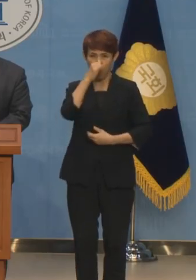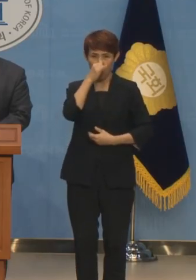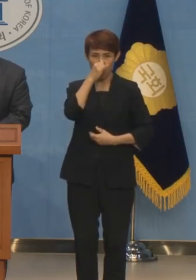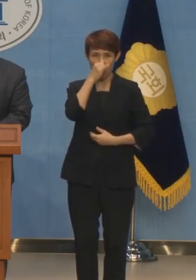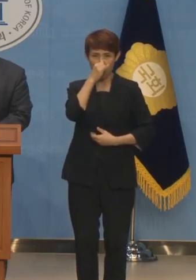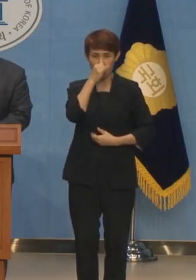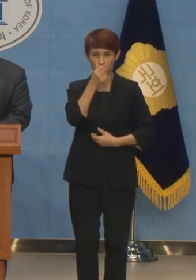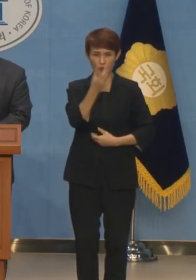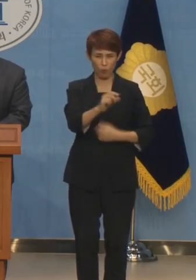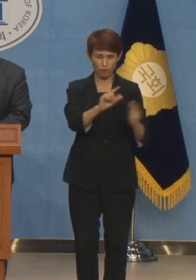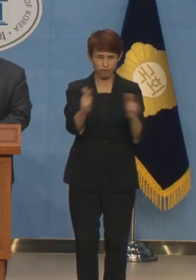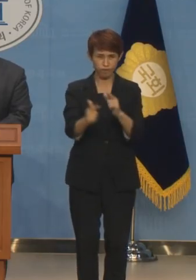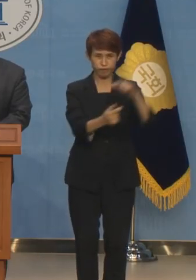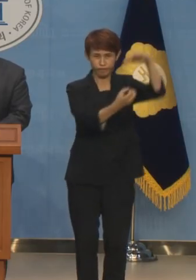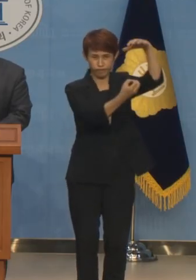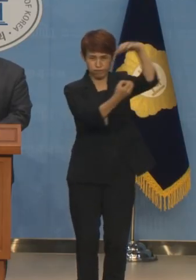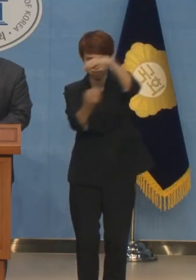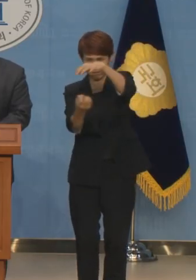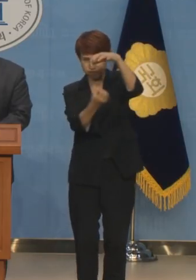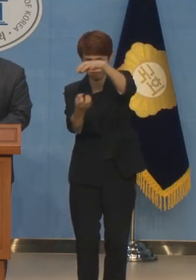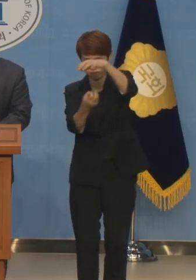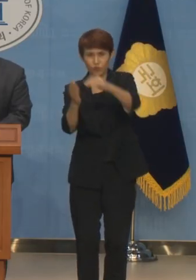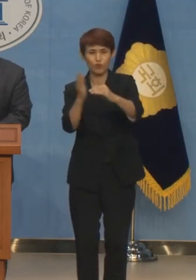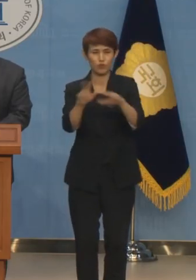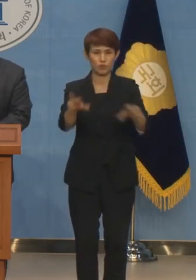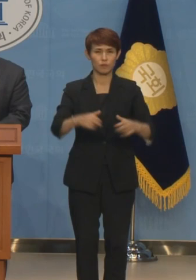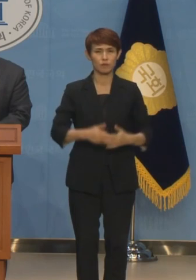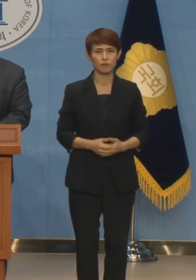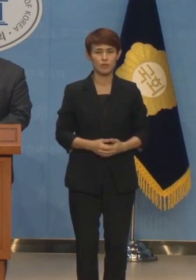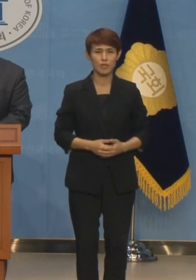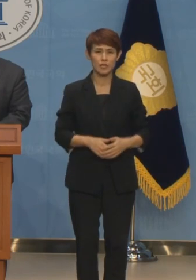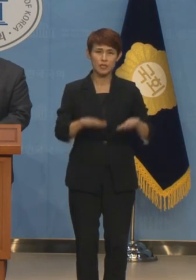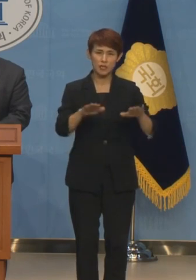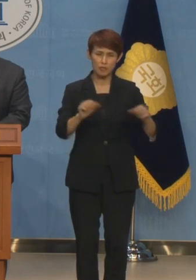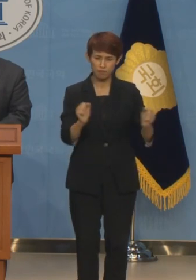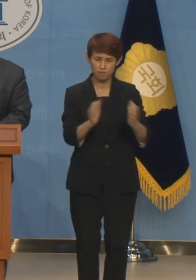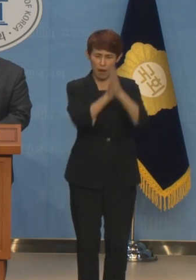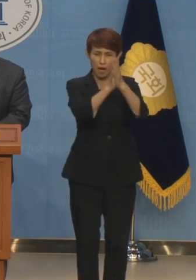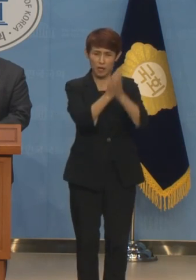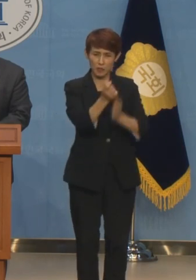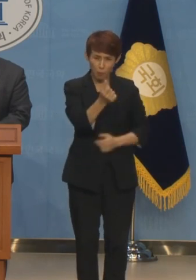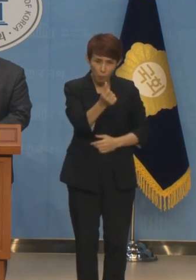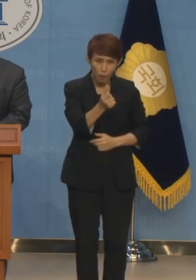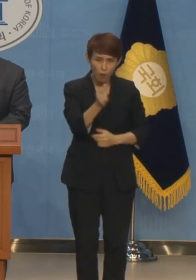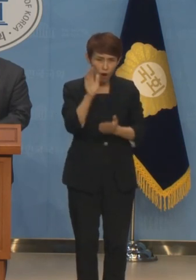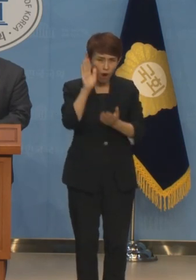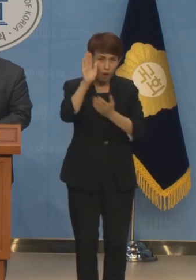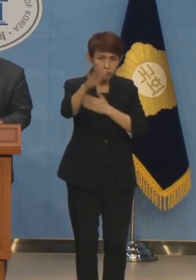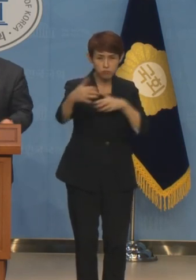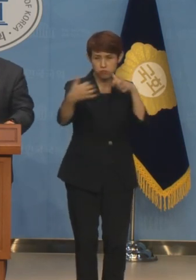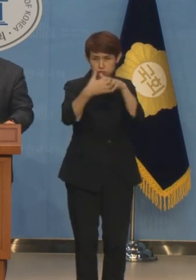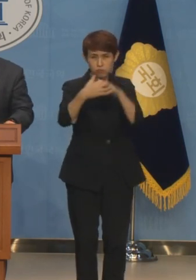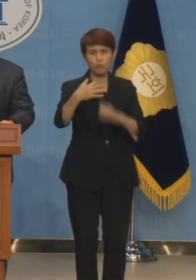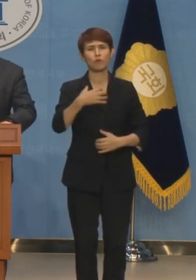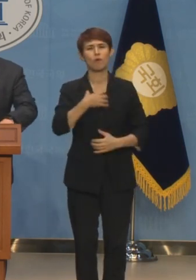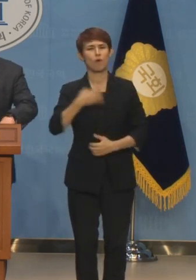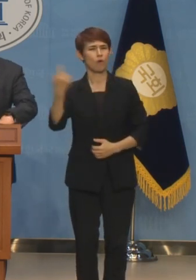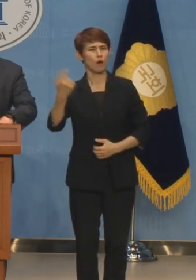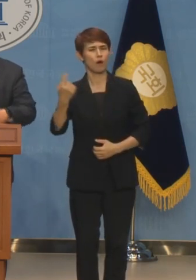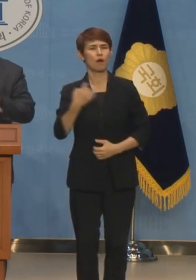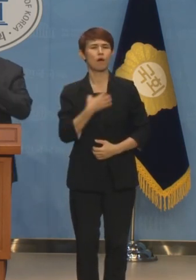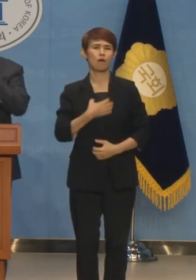지속적으로 살포하고 있습니다. 지금은 작은 충돌이 큰 전쟁으로 확전될 수 있는 위험한